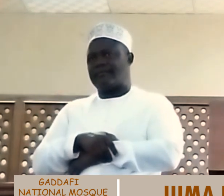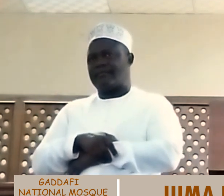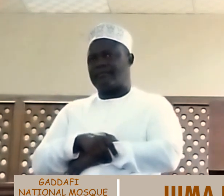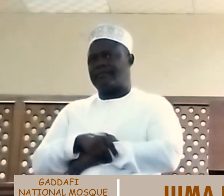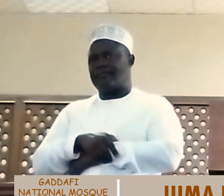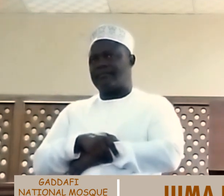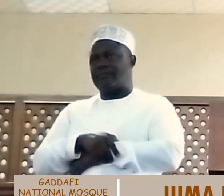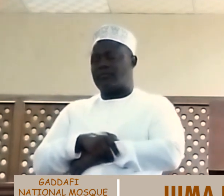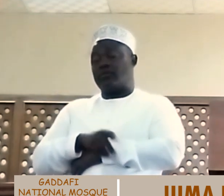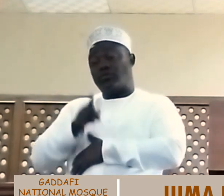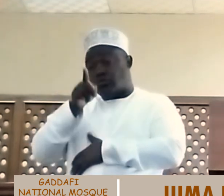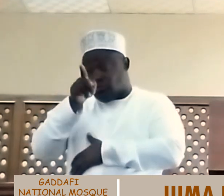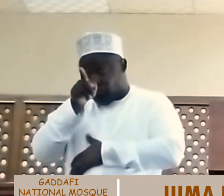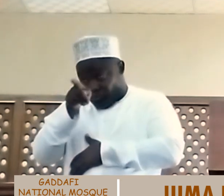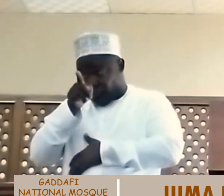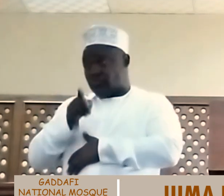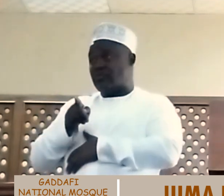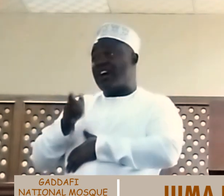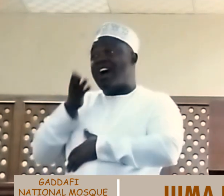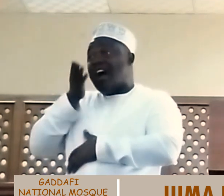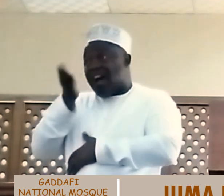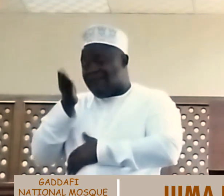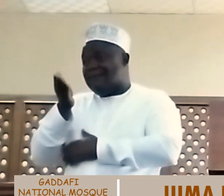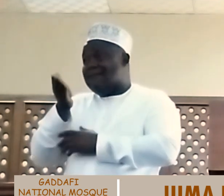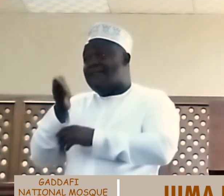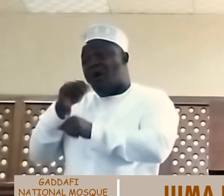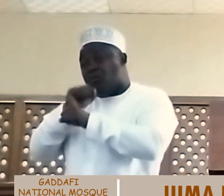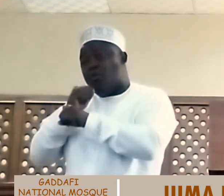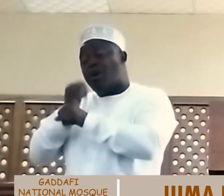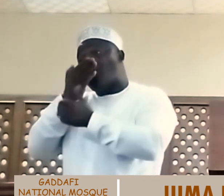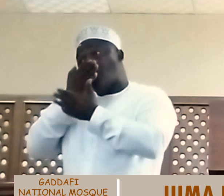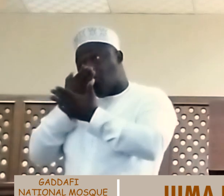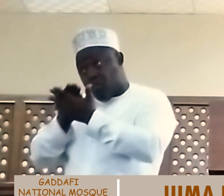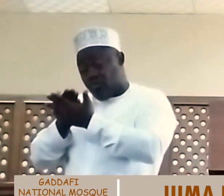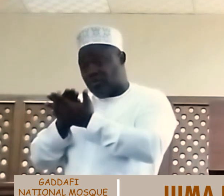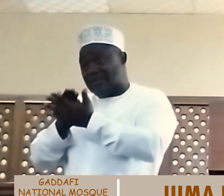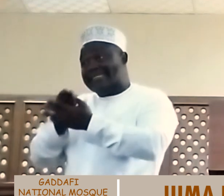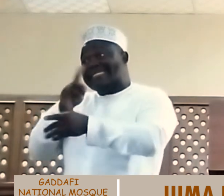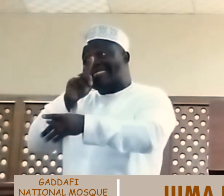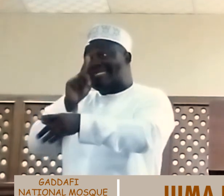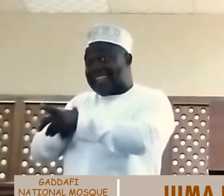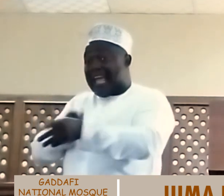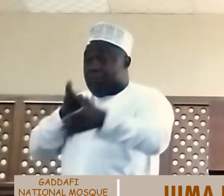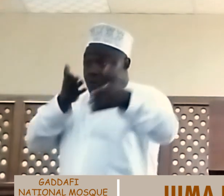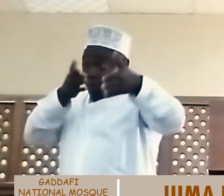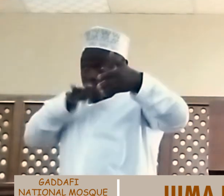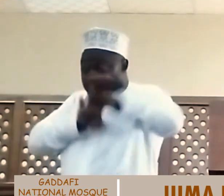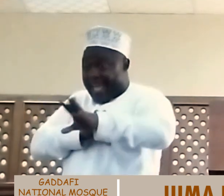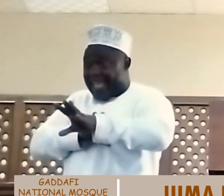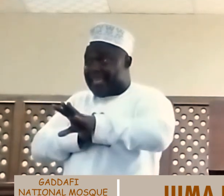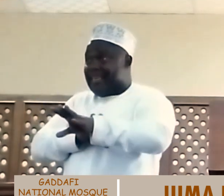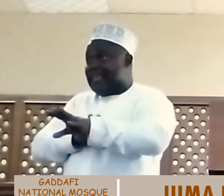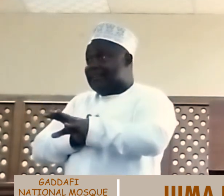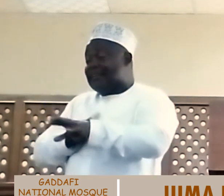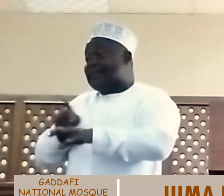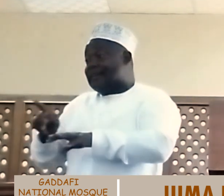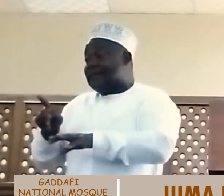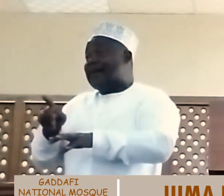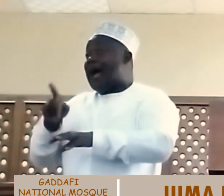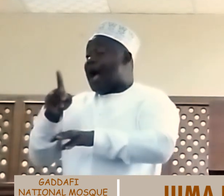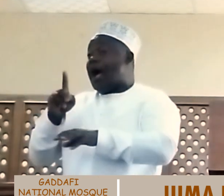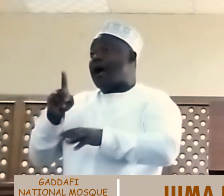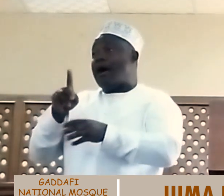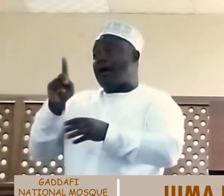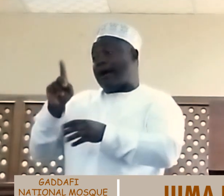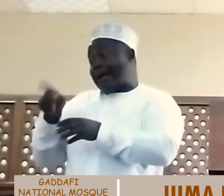nti oyinawo sadaka tuljaaliya gy'oteeseteese, osigale ng'oli wa mugaso oluvannyuma lwa Allah okutwala